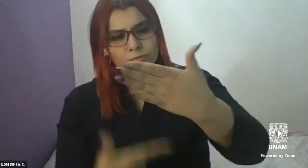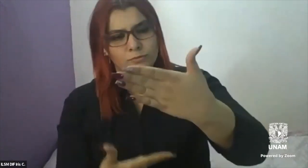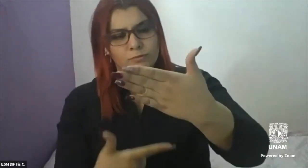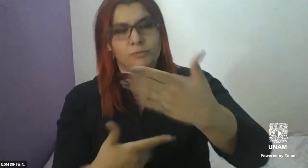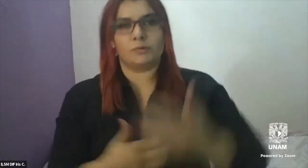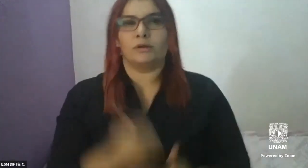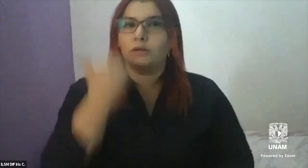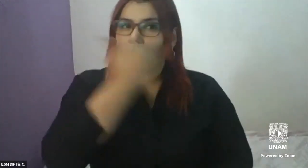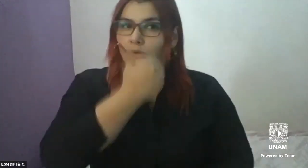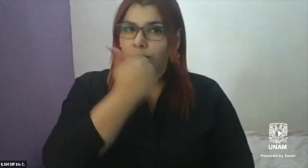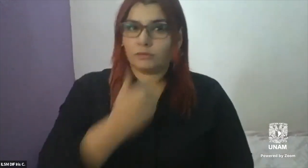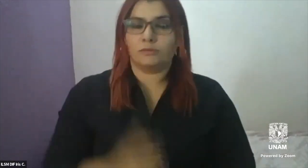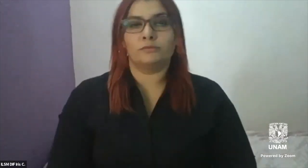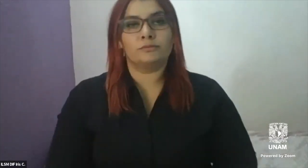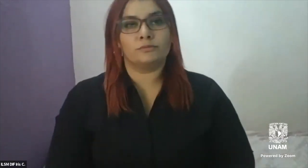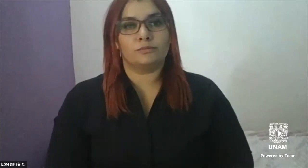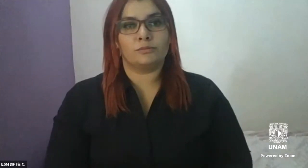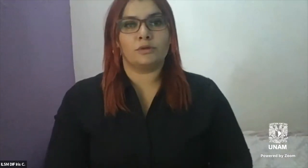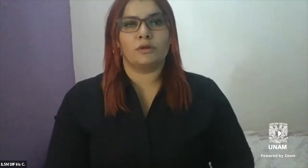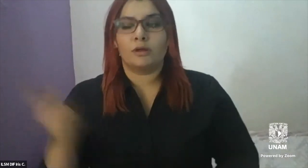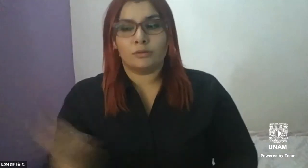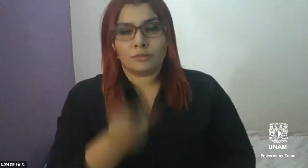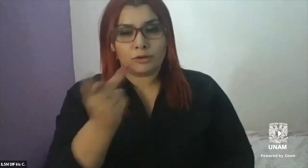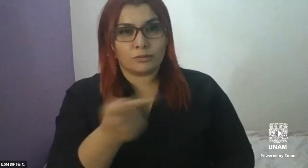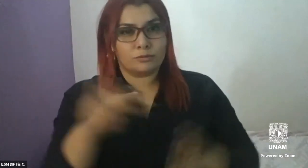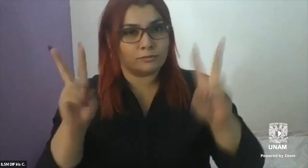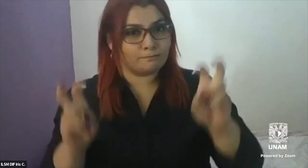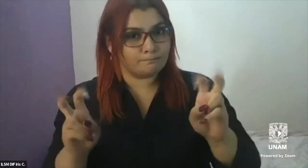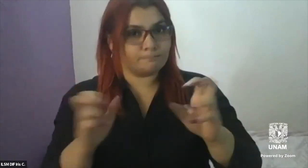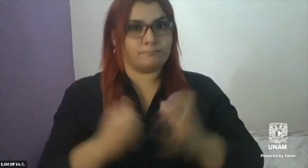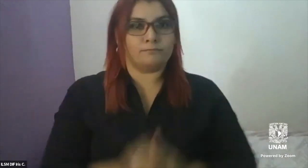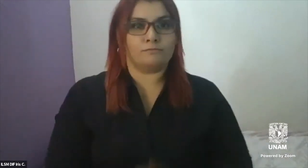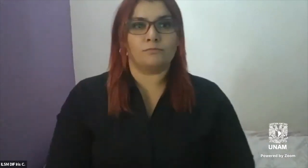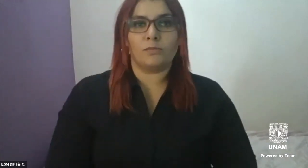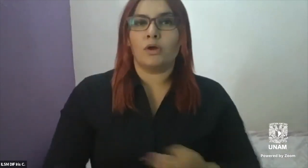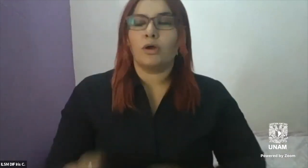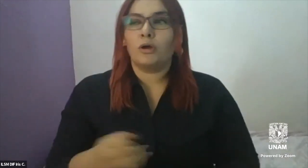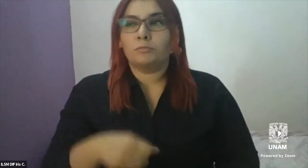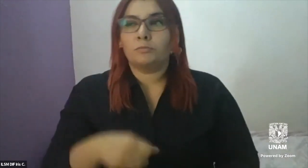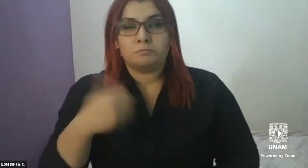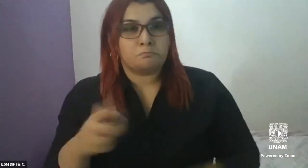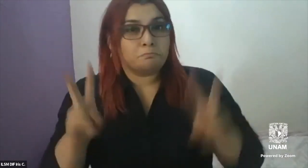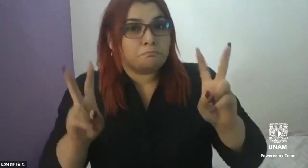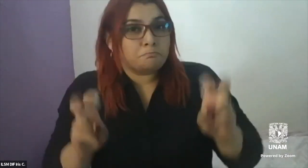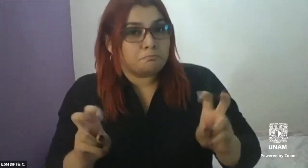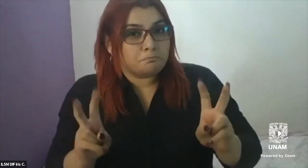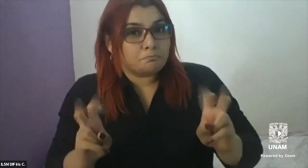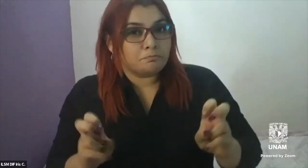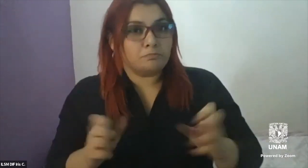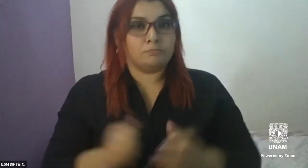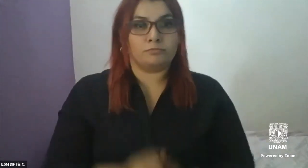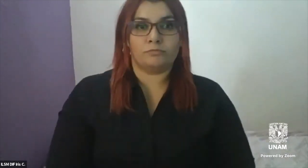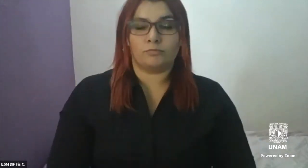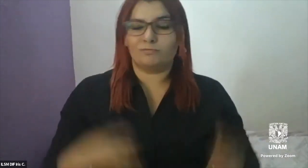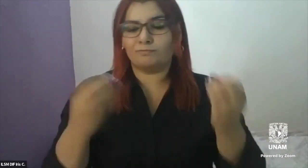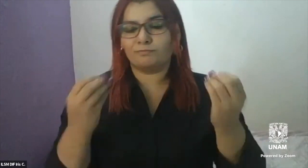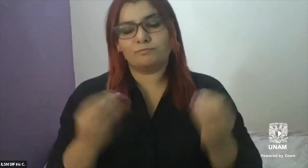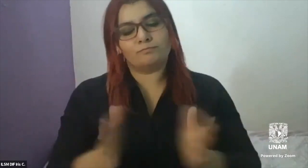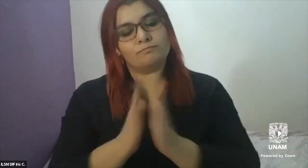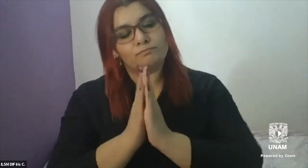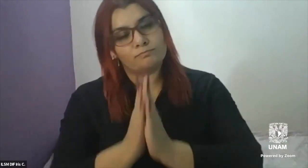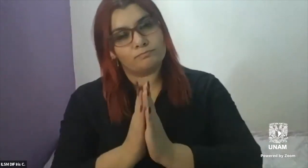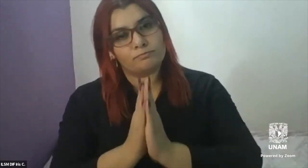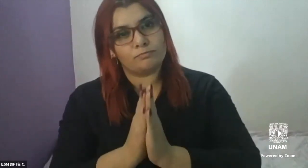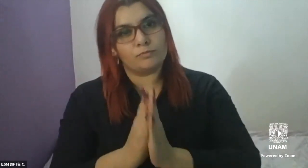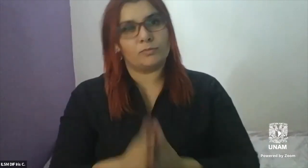preguntas. Y bueno, si tuvieran algún otro comentario o pregunta al respecto de estos dos temas, mucho agradeceríamos que utilicen